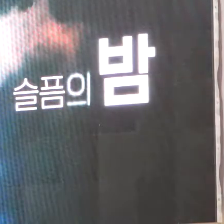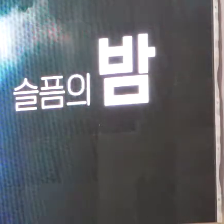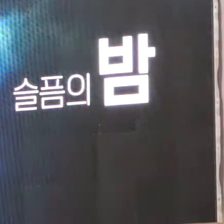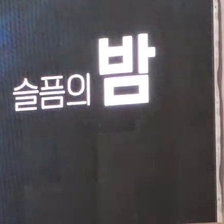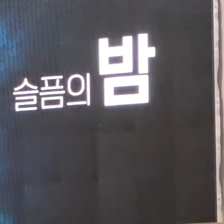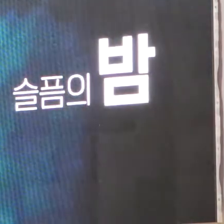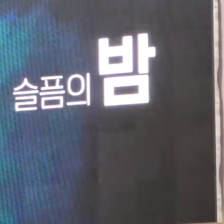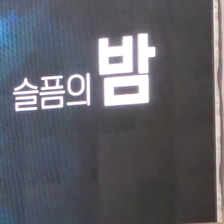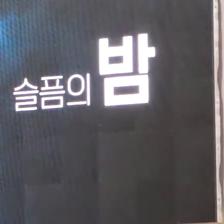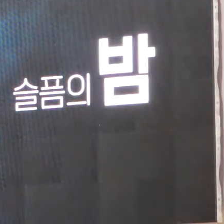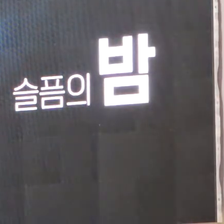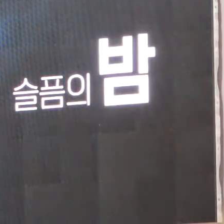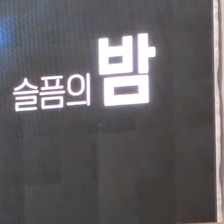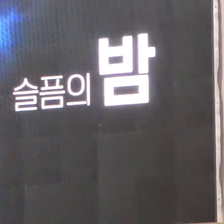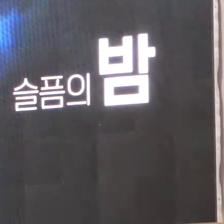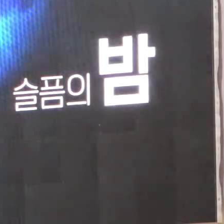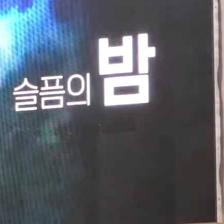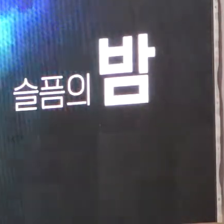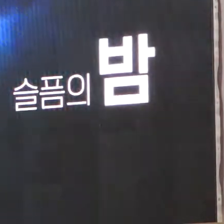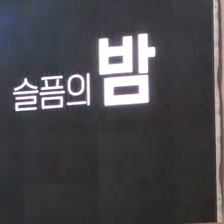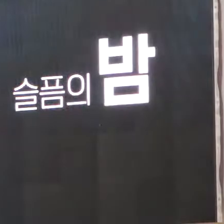슬픔의 밤.